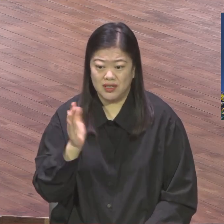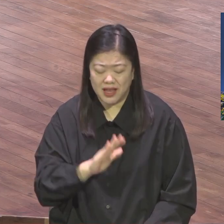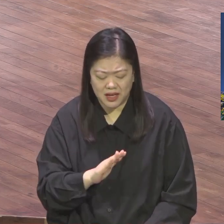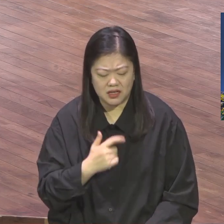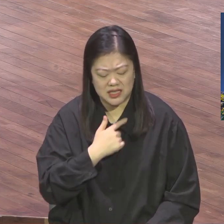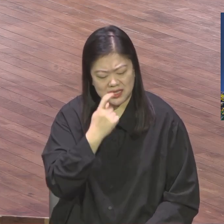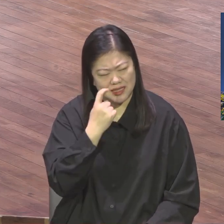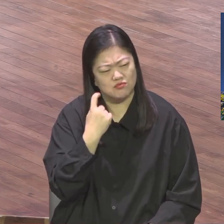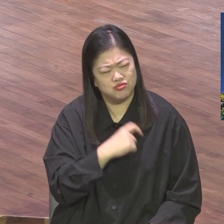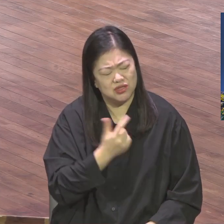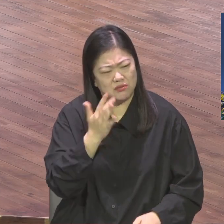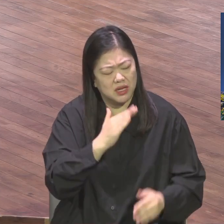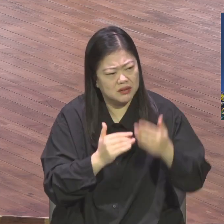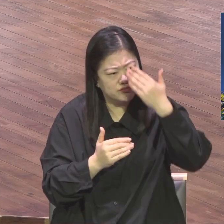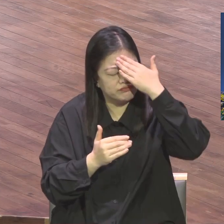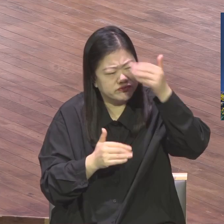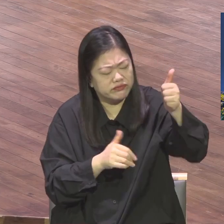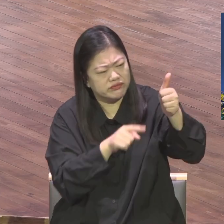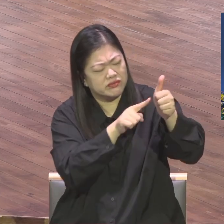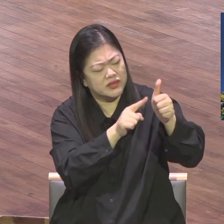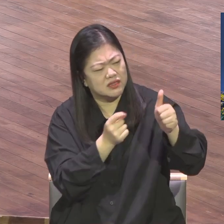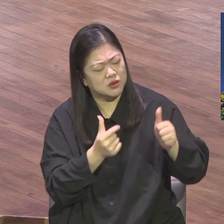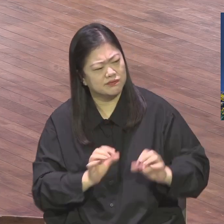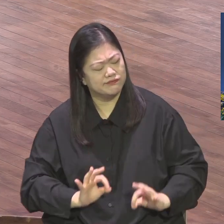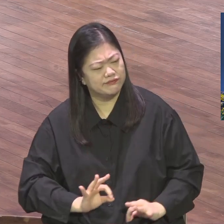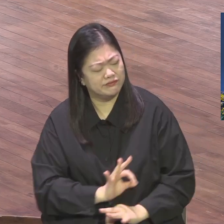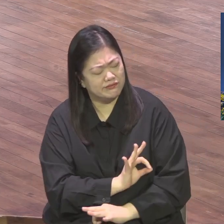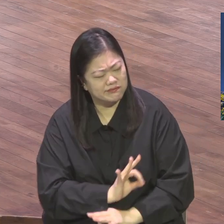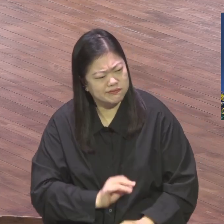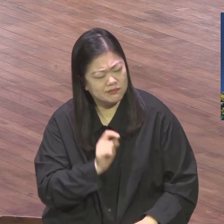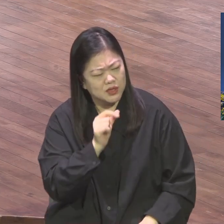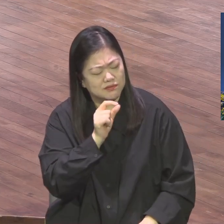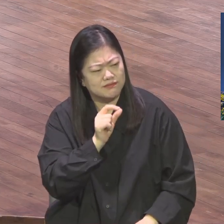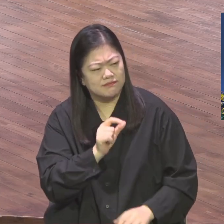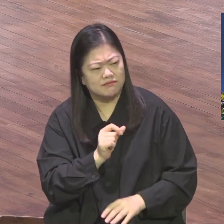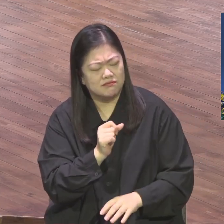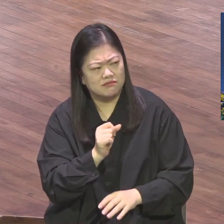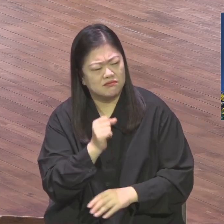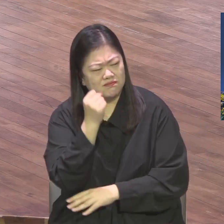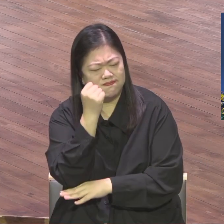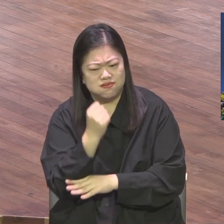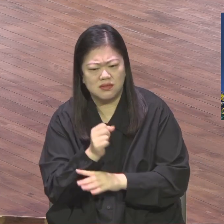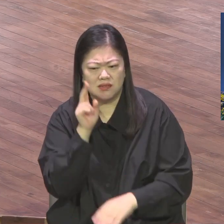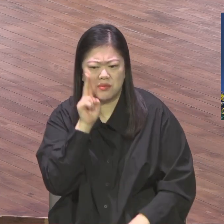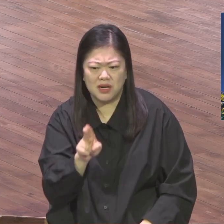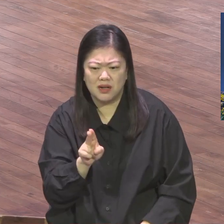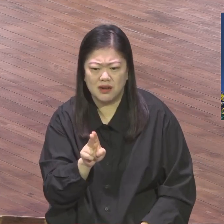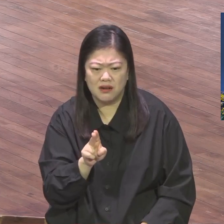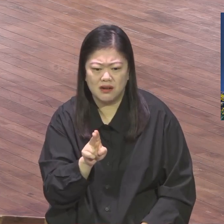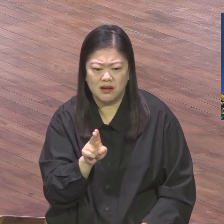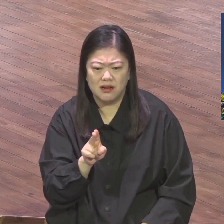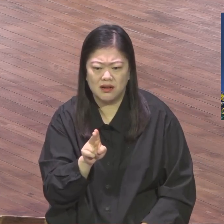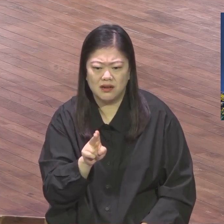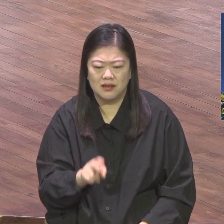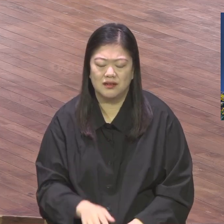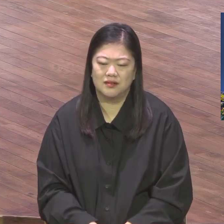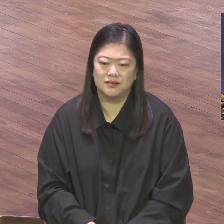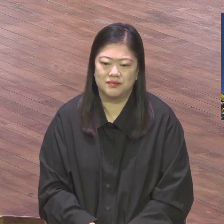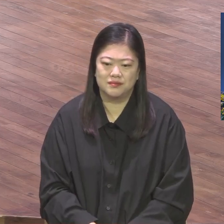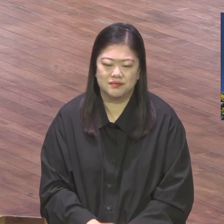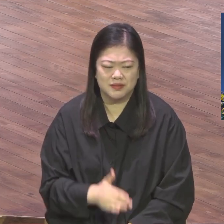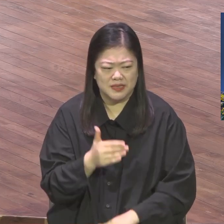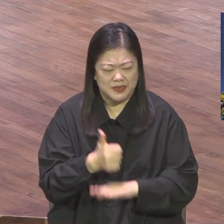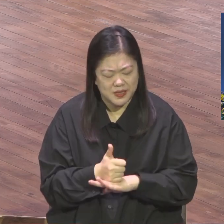천주교 개혁을 뭐 종교 개혁보다도 천주교의 개혁을 그렇게 목적으로 한 것인데,